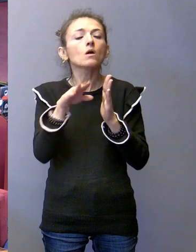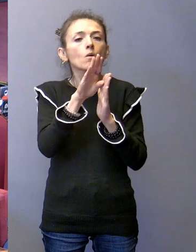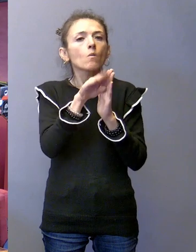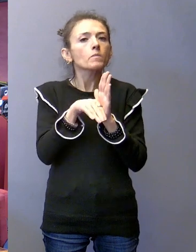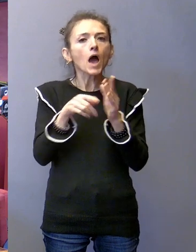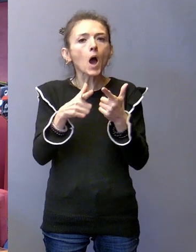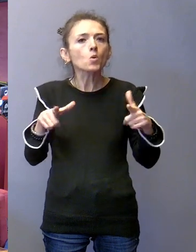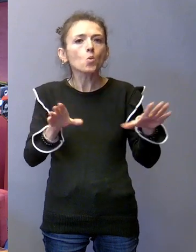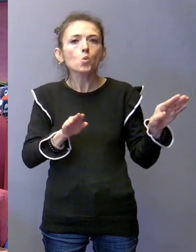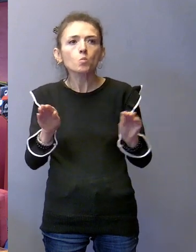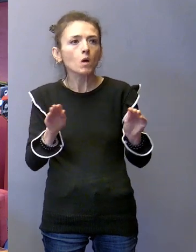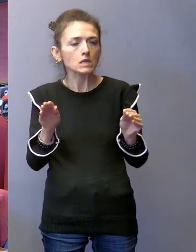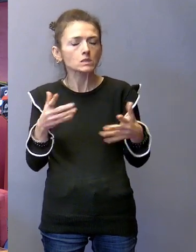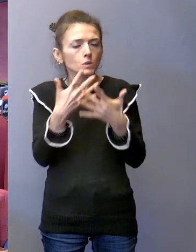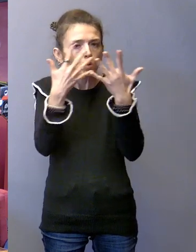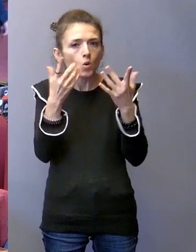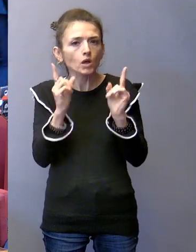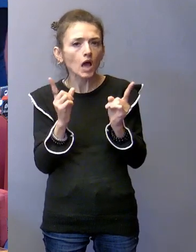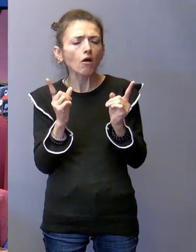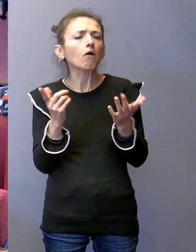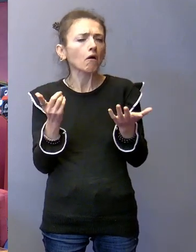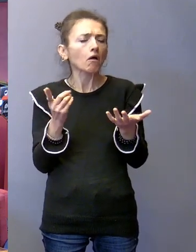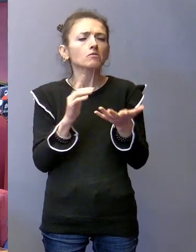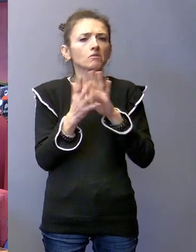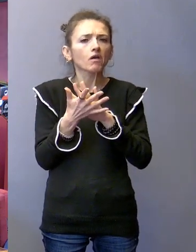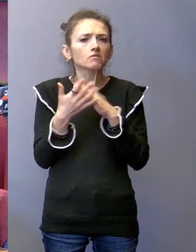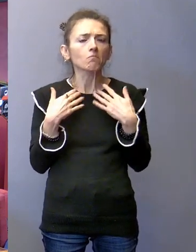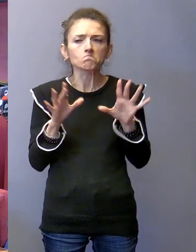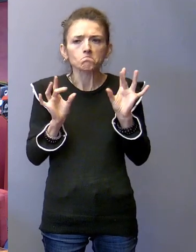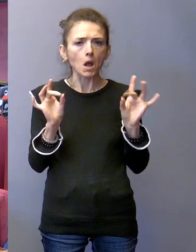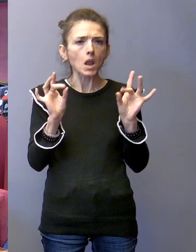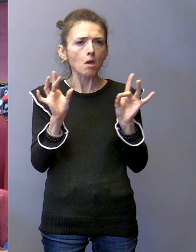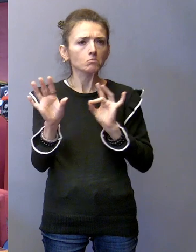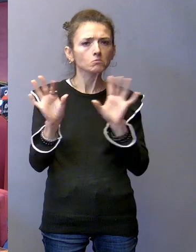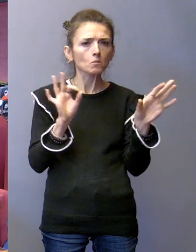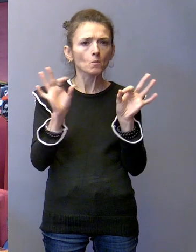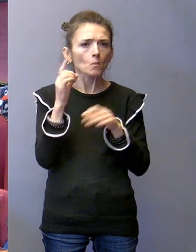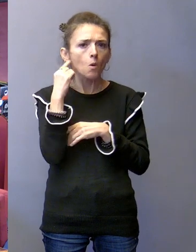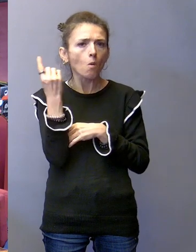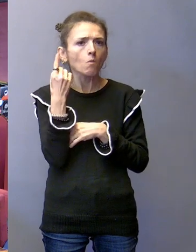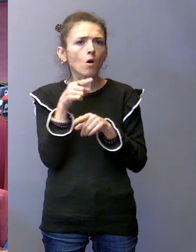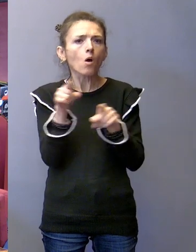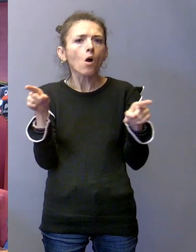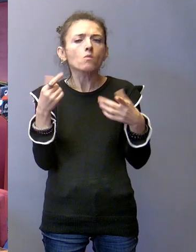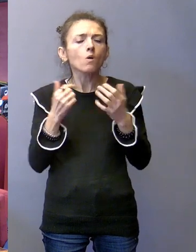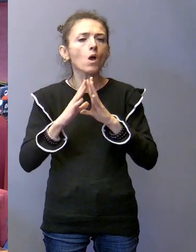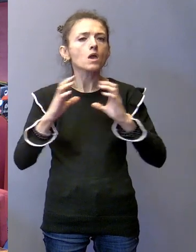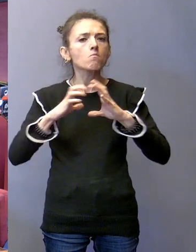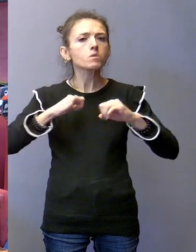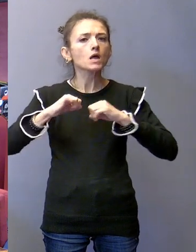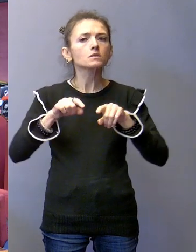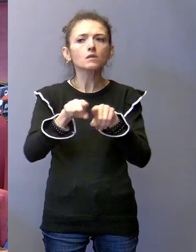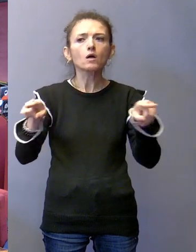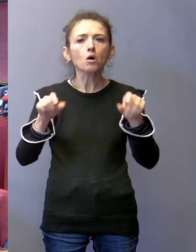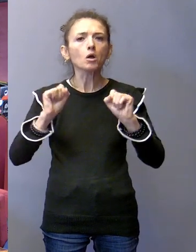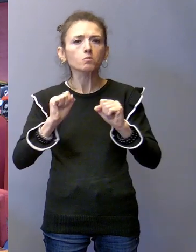rende discrezionale Grazie vende discrezionale davvero eccessivamente discrezionale le richieste singole dei singoli imprenditori che